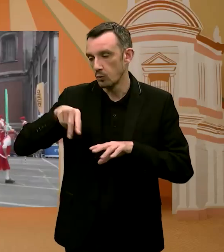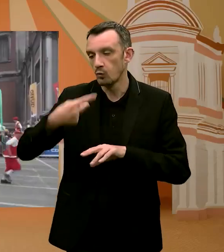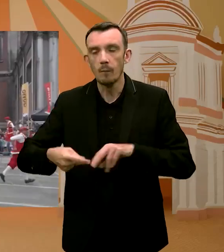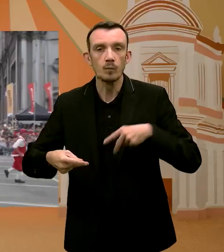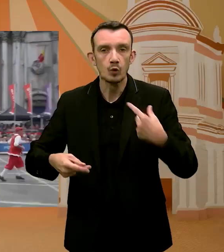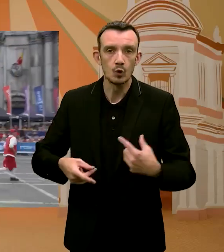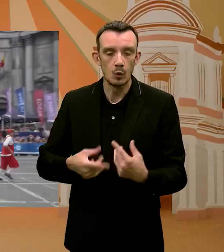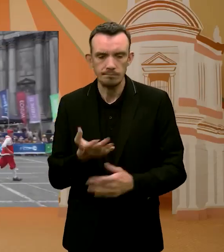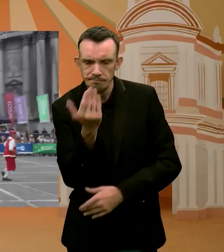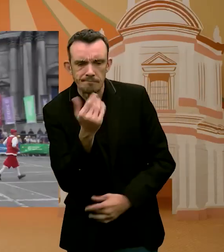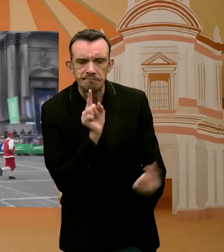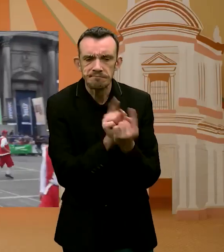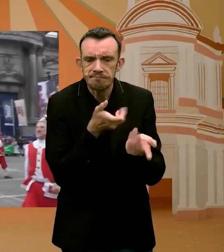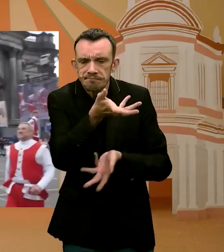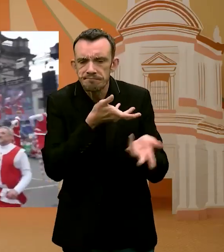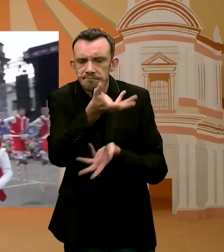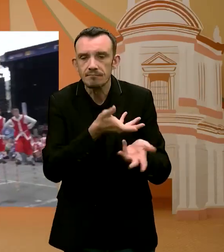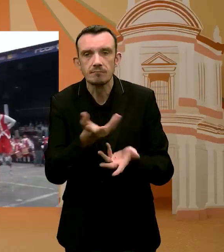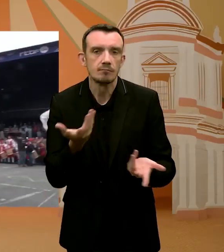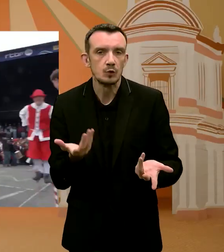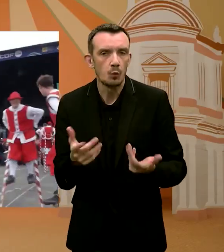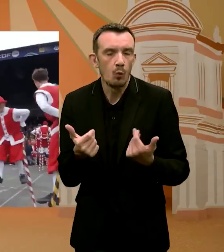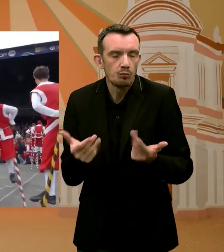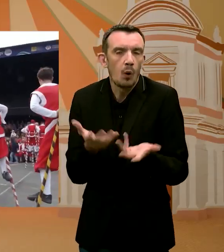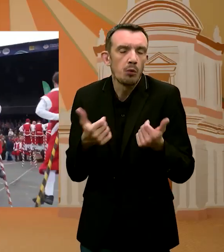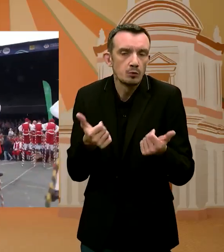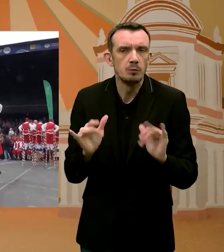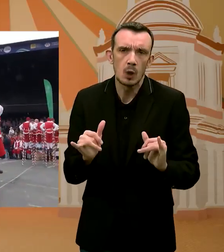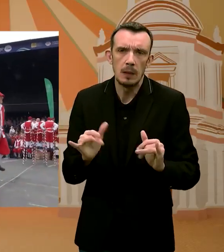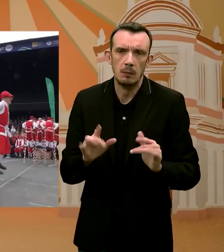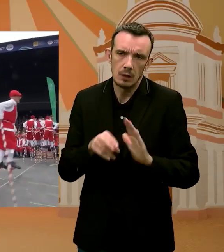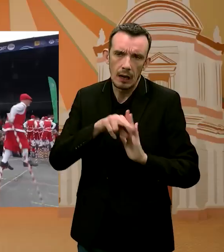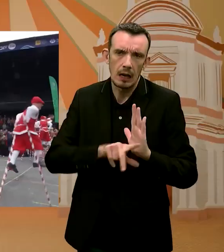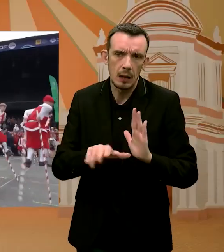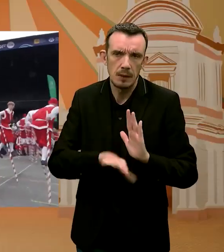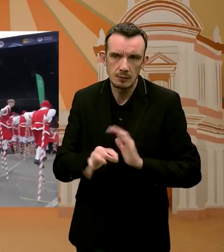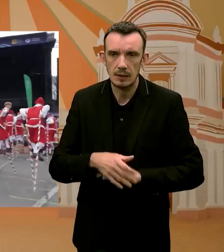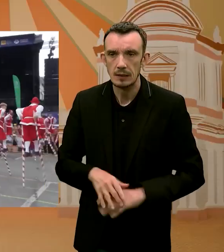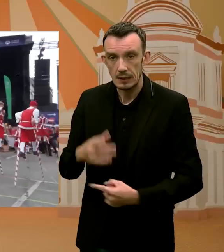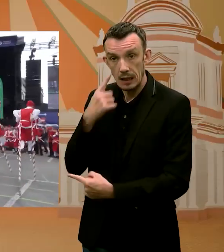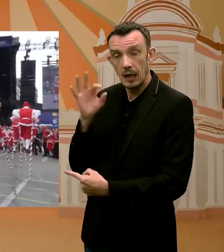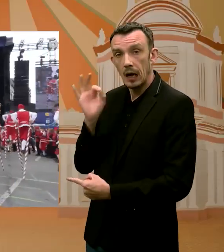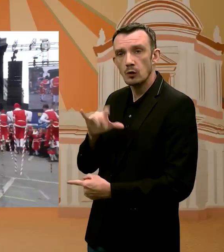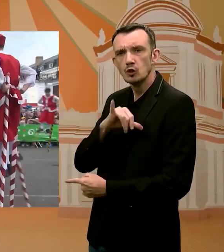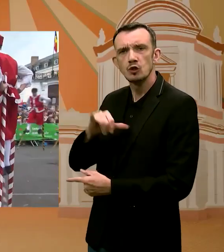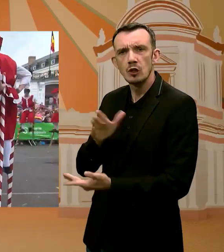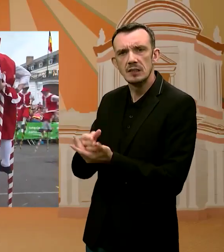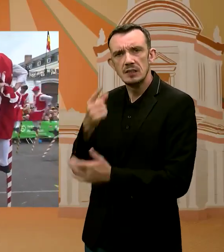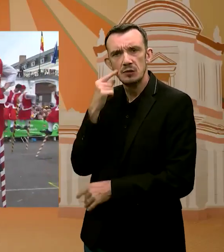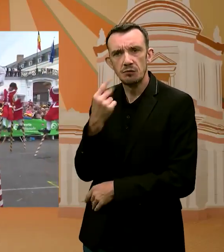Alors on a... Attention, il y a des mélans qui sont isolés là. 2 mélans isolés, entourés par des avresses. C'est qui? C'est Martin Desambre.